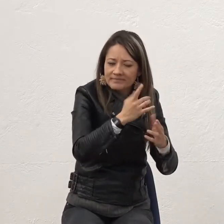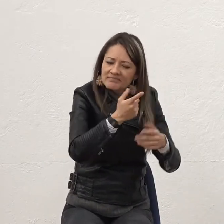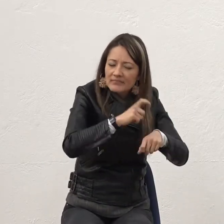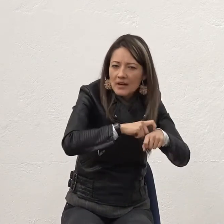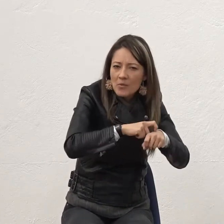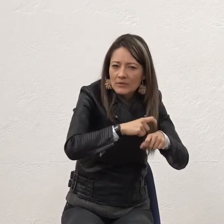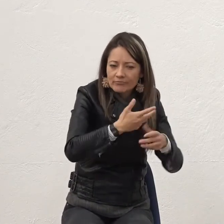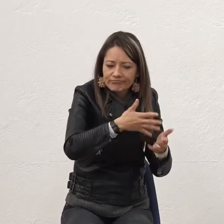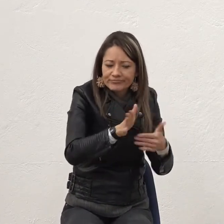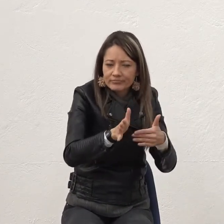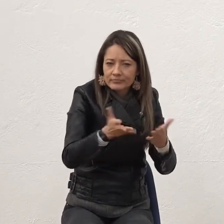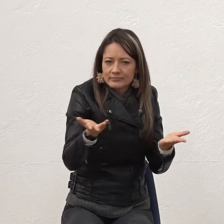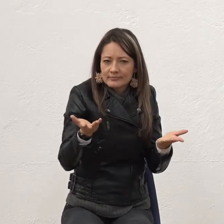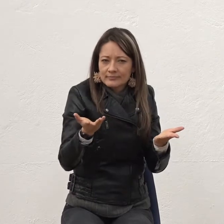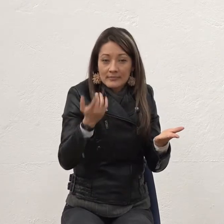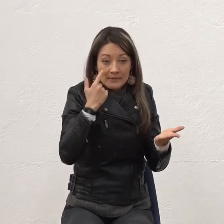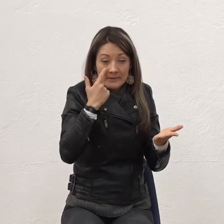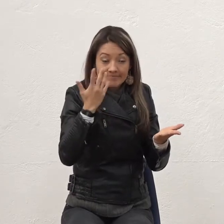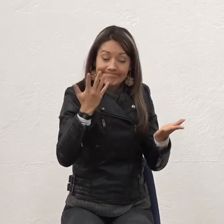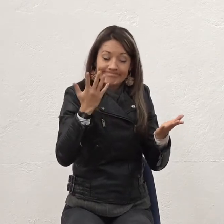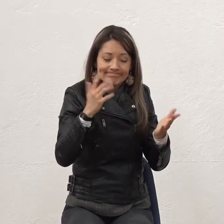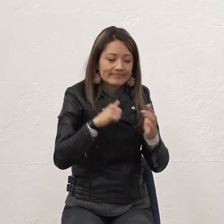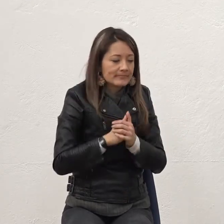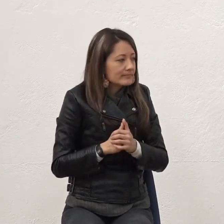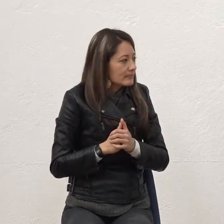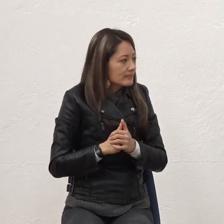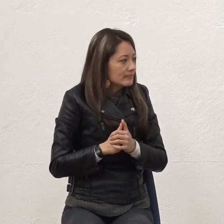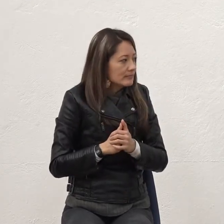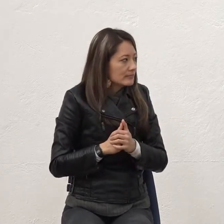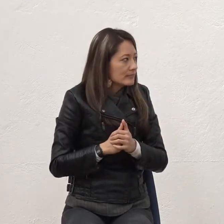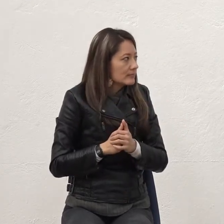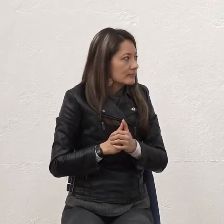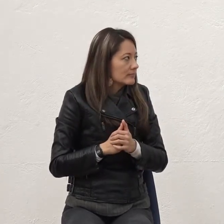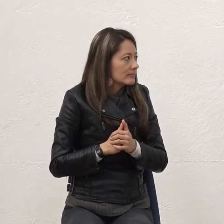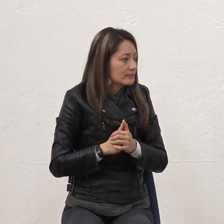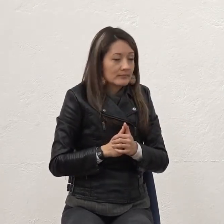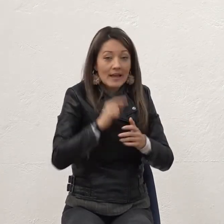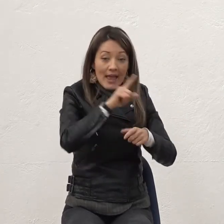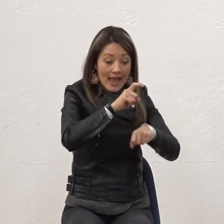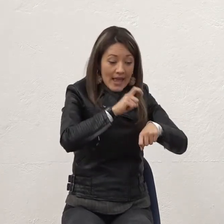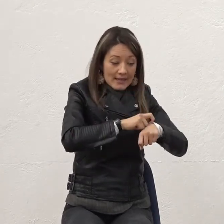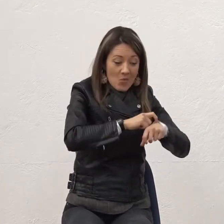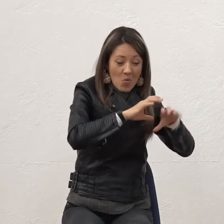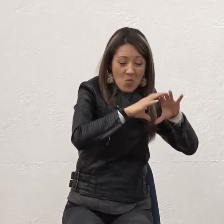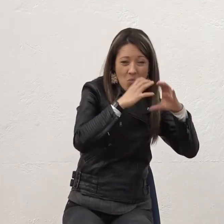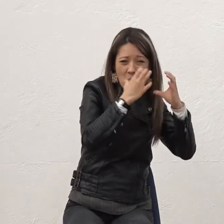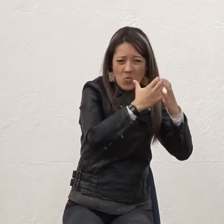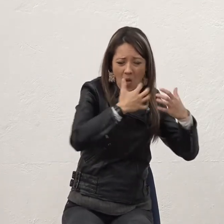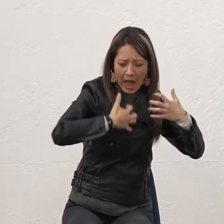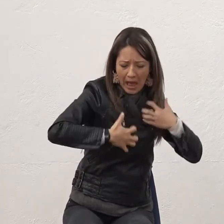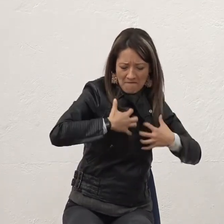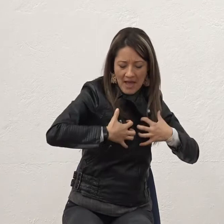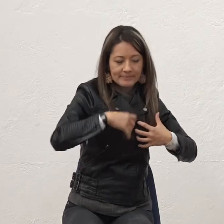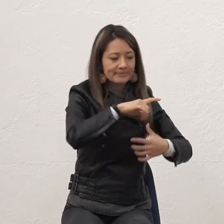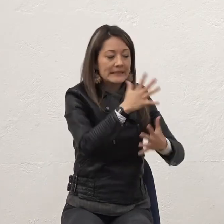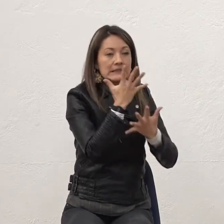momento se desvió? Ay, es que el afán de este mundo, es que el deseo de la riqueza,